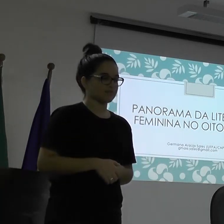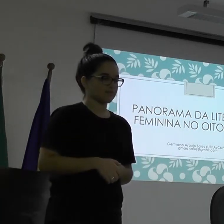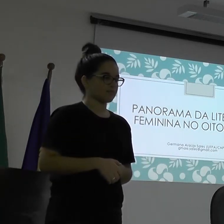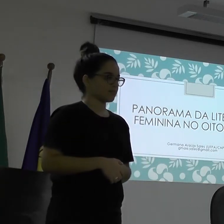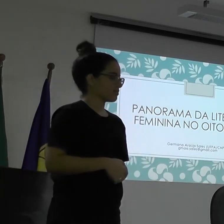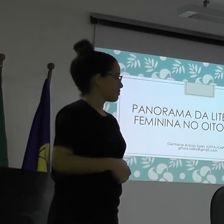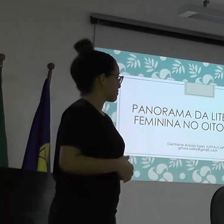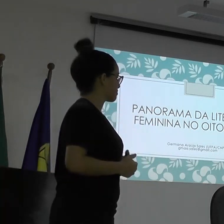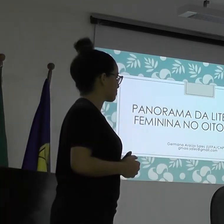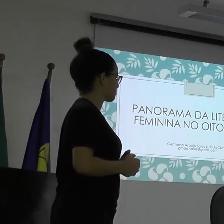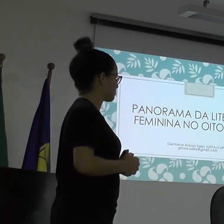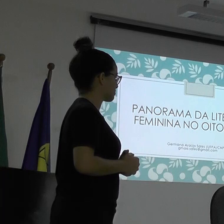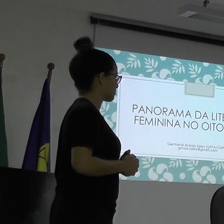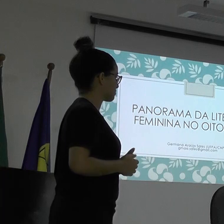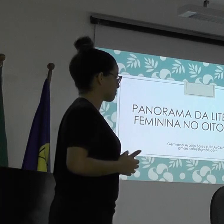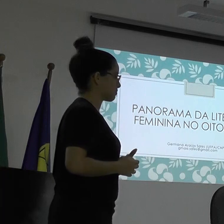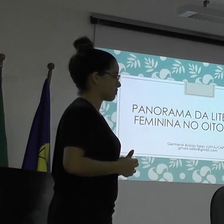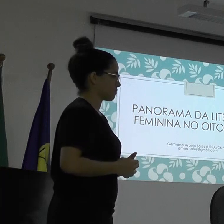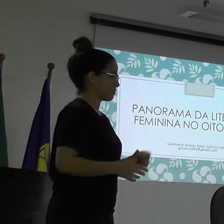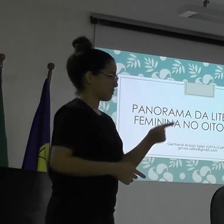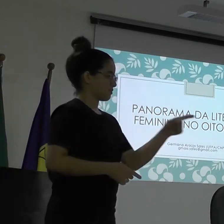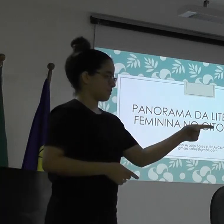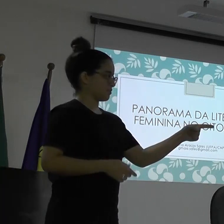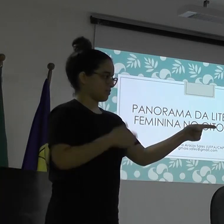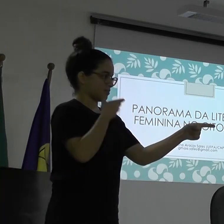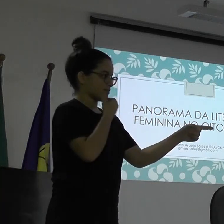Mais alguma pergunta?